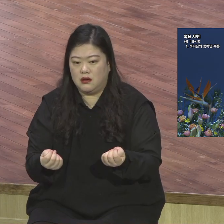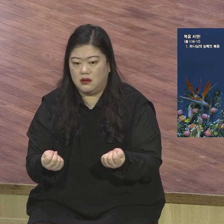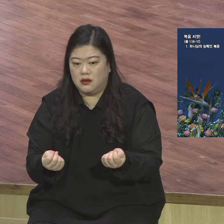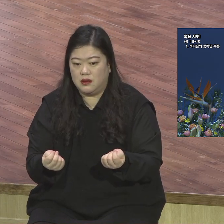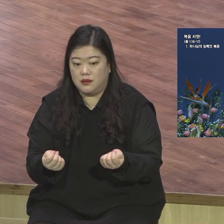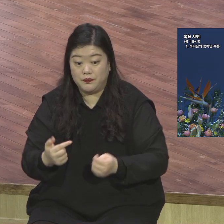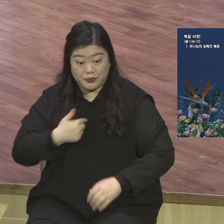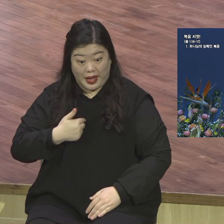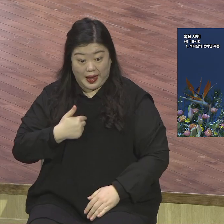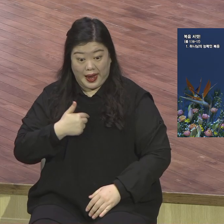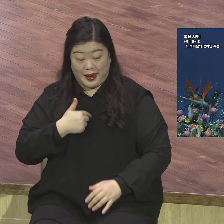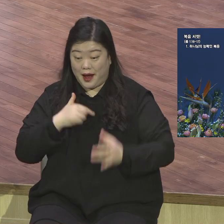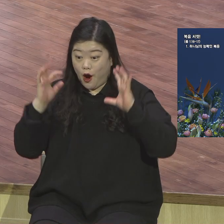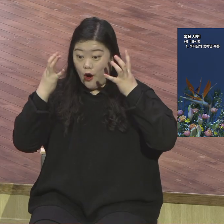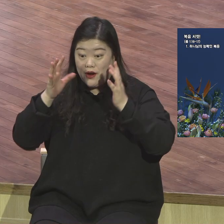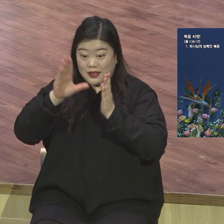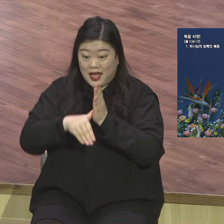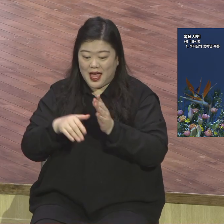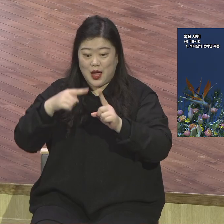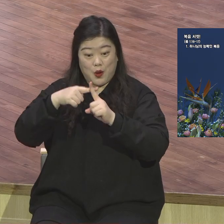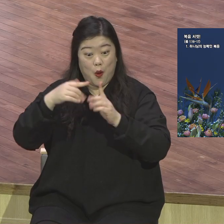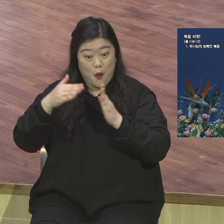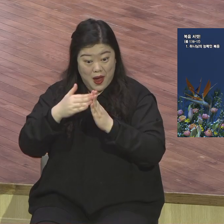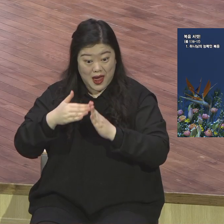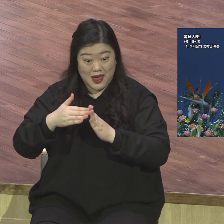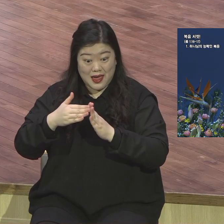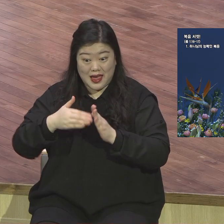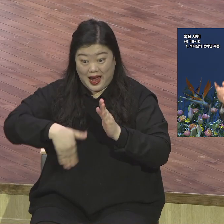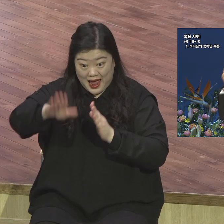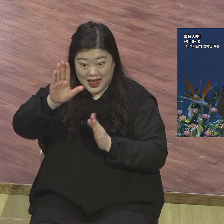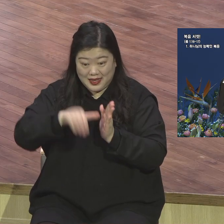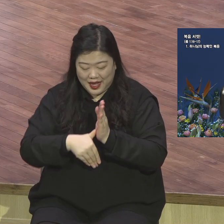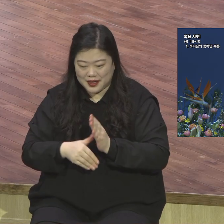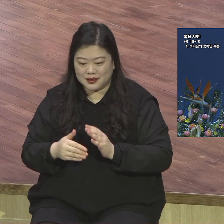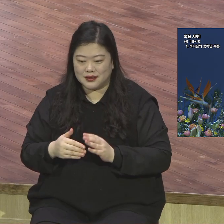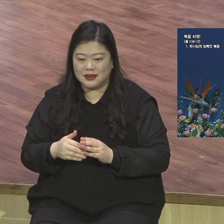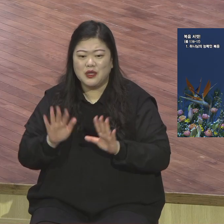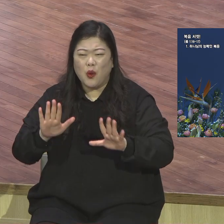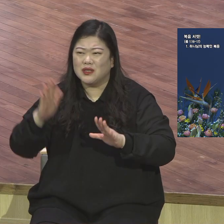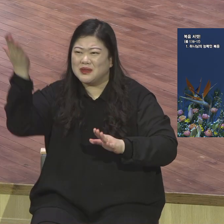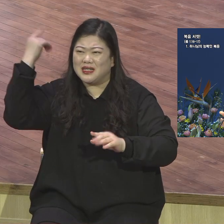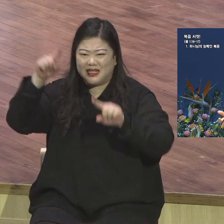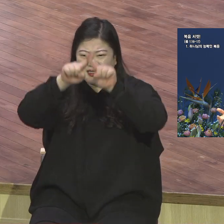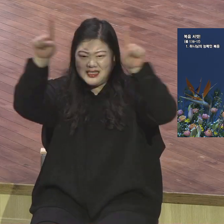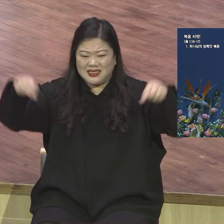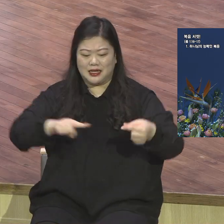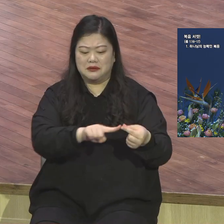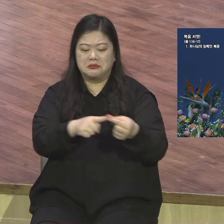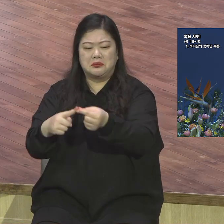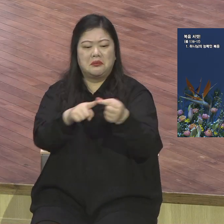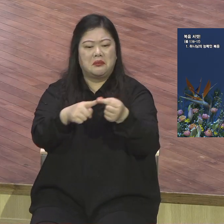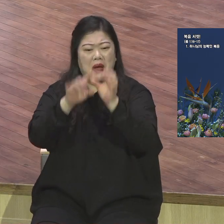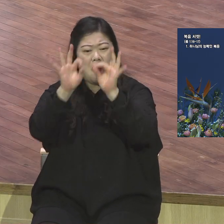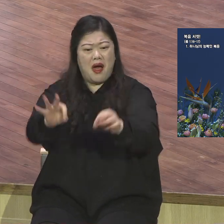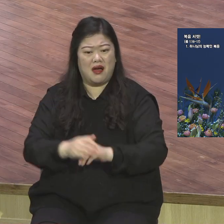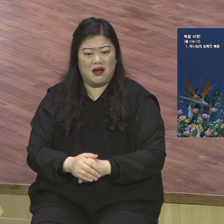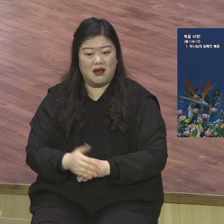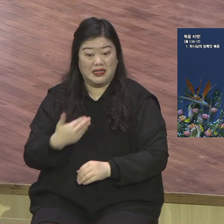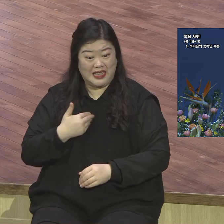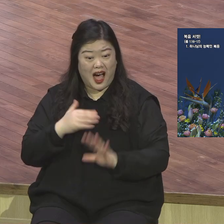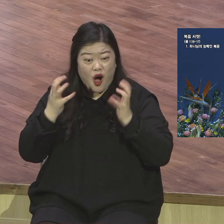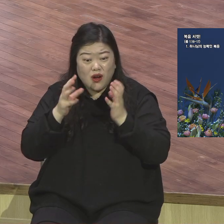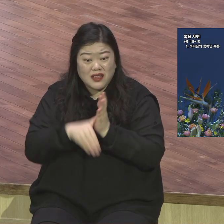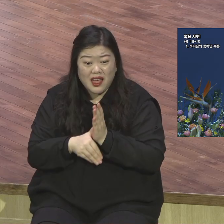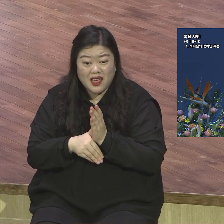해도요 교회 간다고 성경 찾아서 그때는 다 들고 다니는데 요즘 뭐 화면에 다 나오니까 가지고 갈 다닐 별 이유도